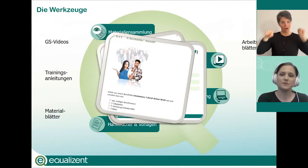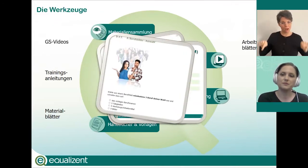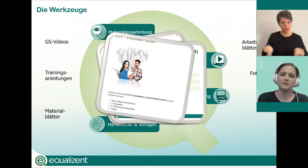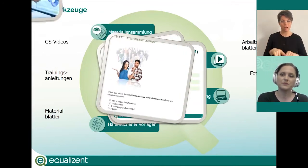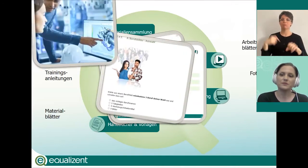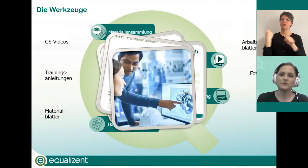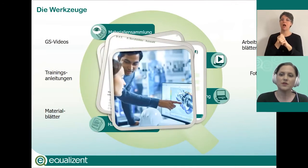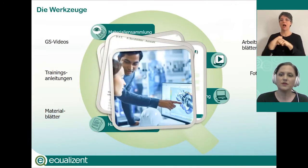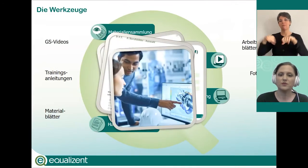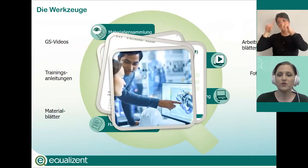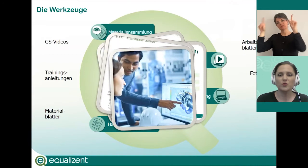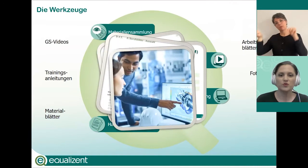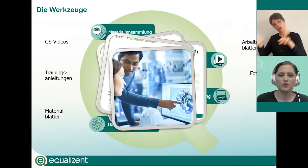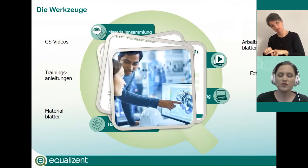Arbeitsblätter,